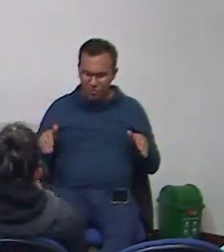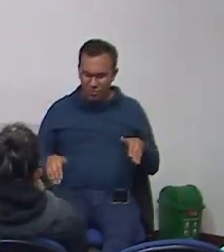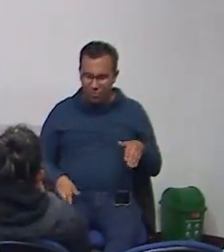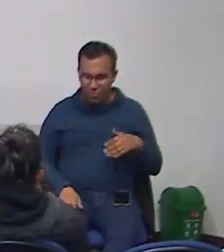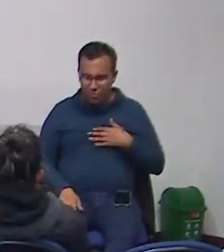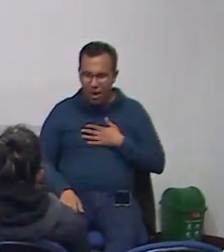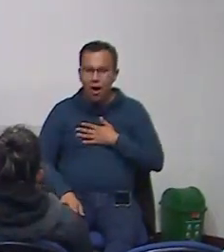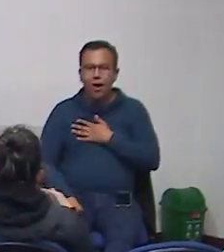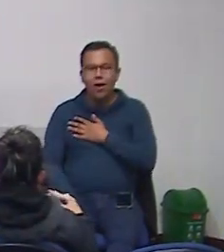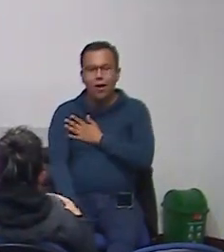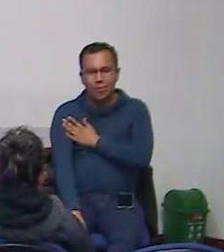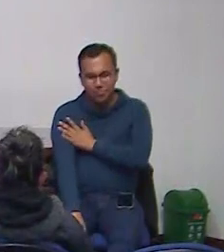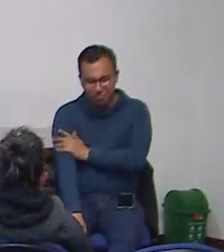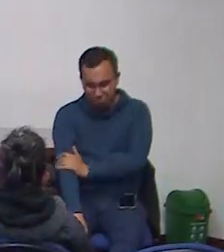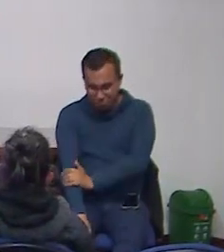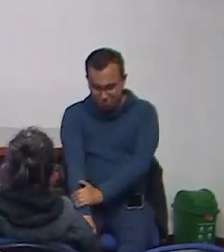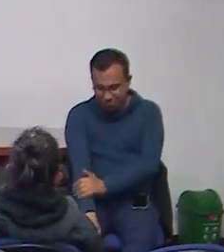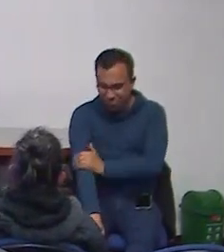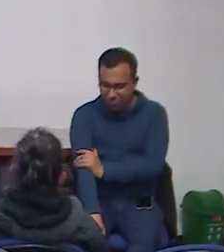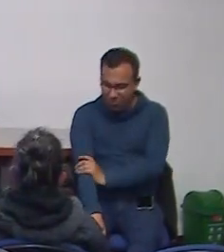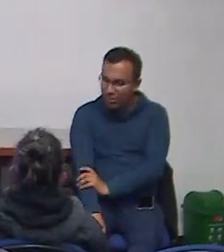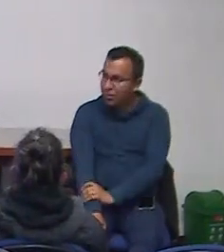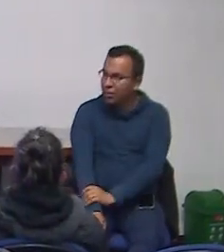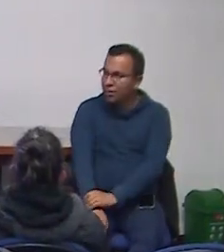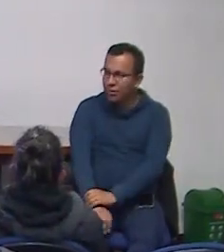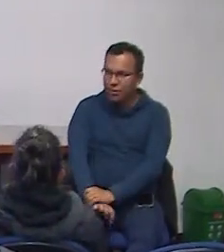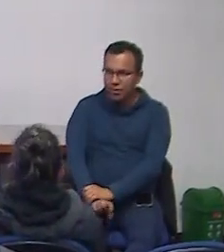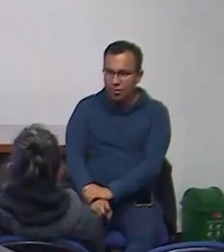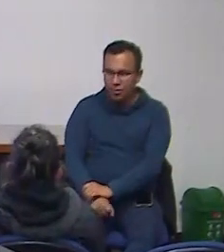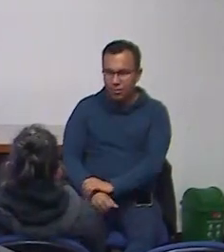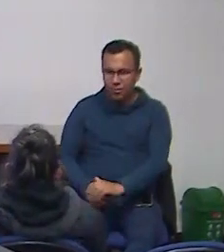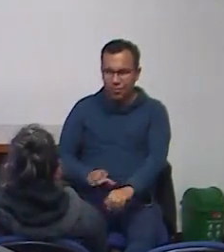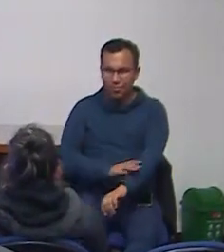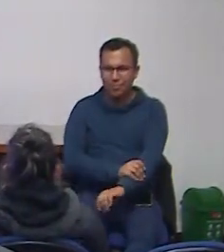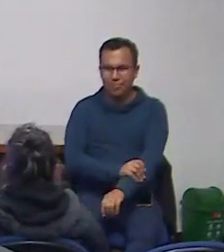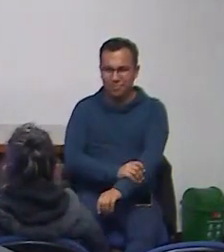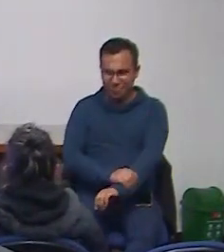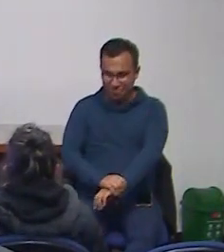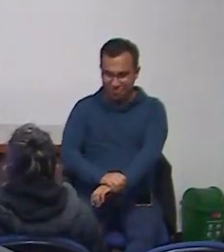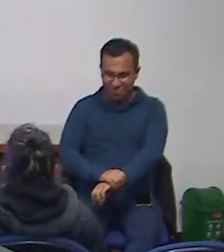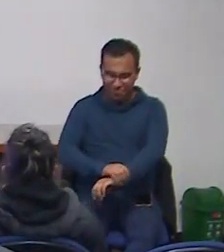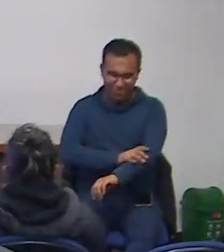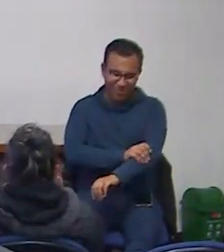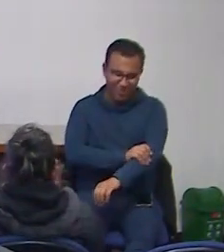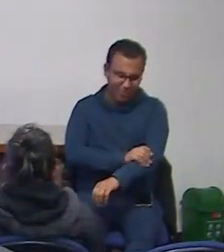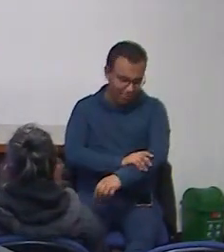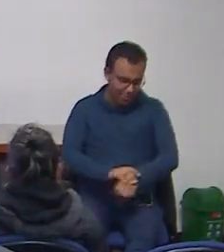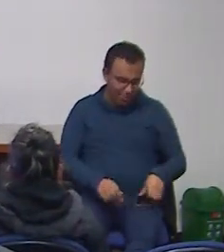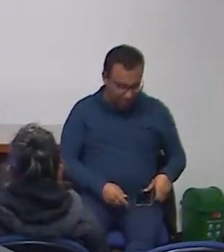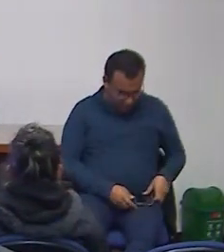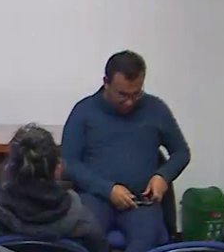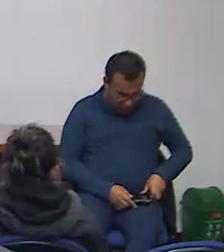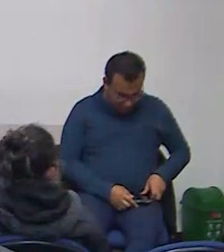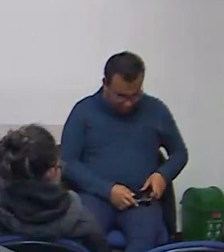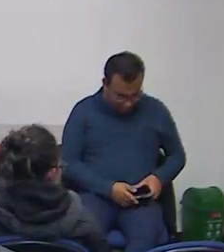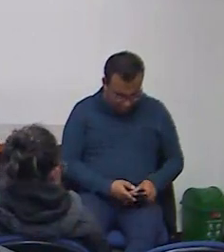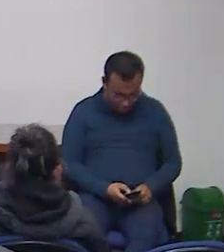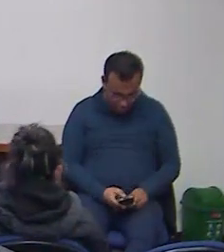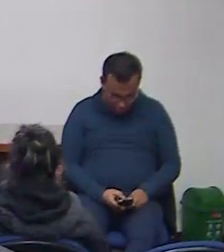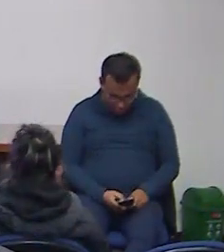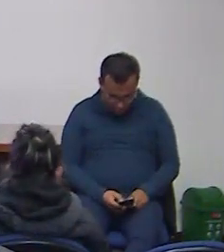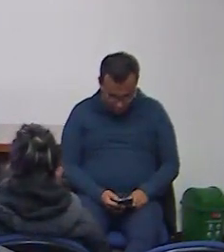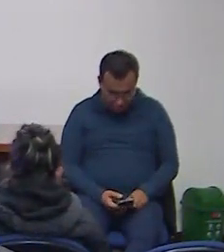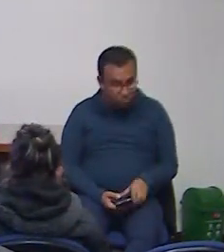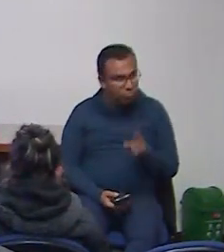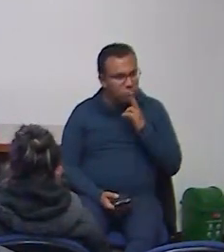especial tengas otras posibilidades desde lo musical desde lo corporal desde lo plástico desde lo visual pues vas a tener